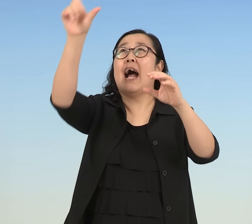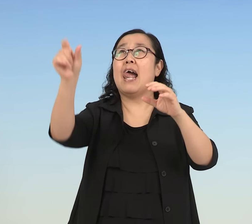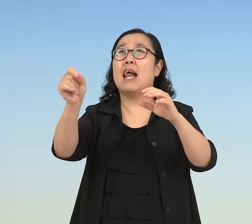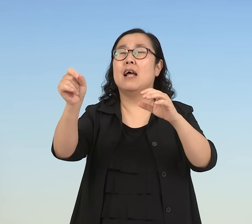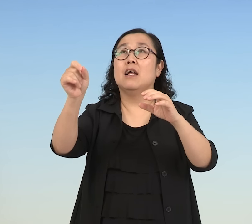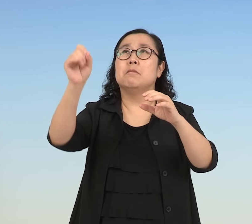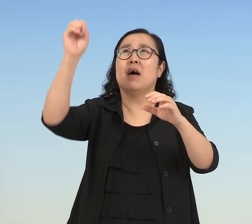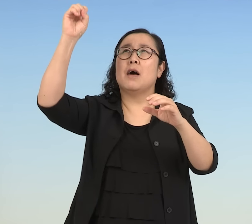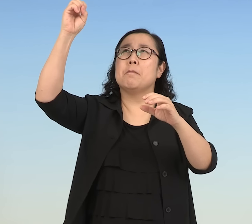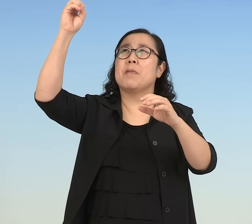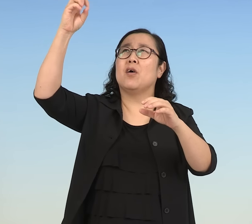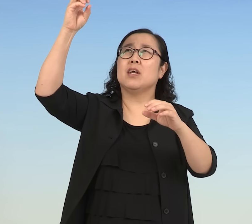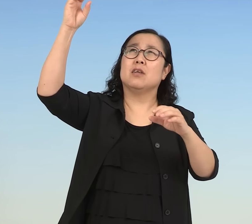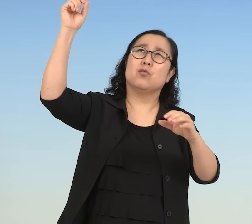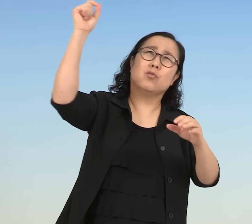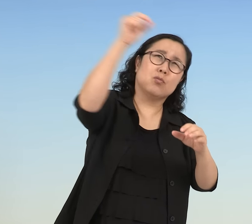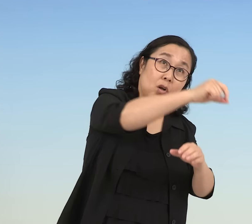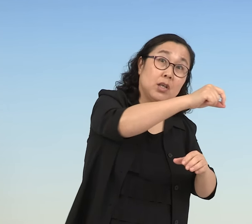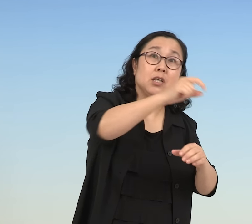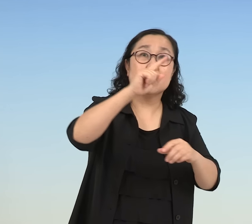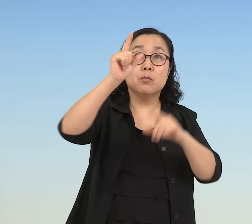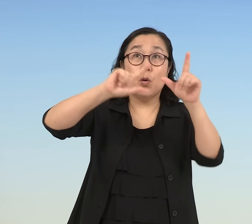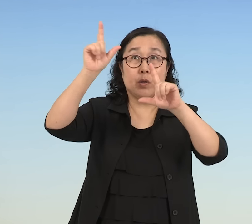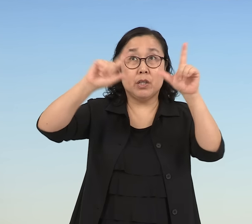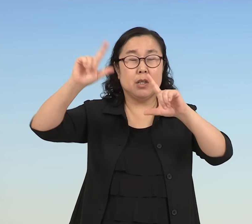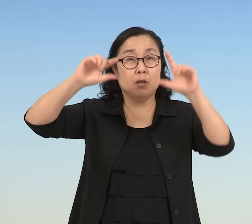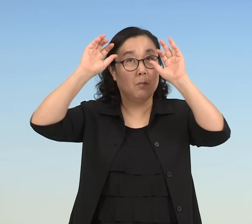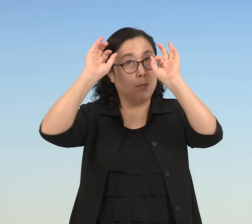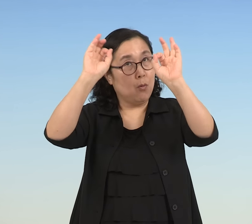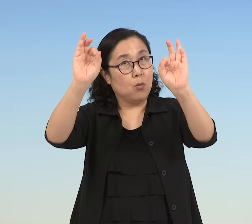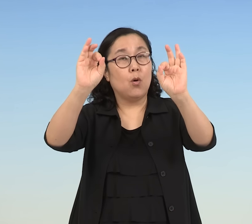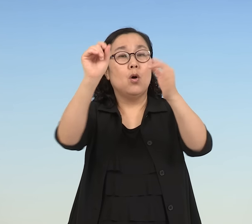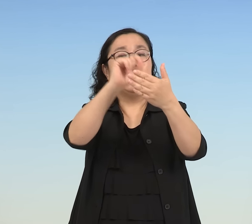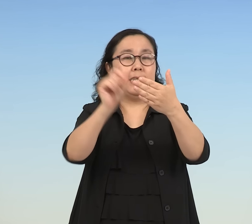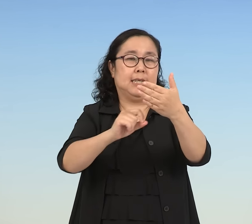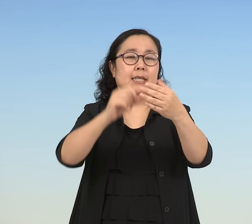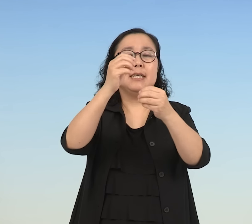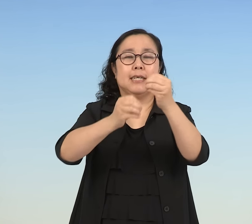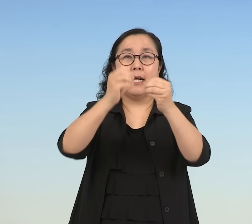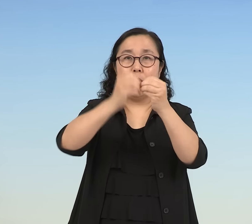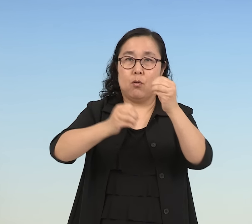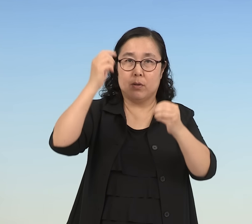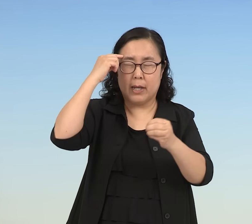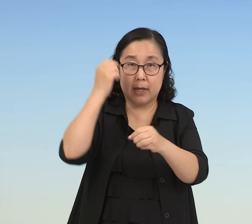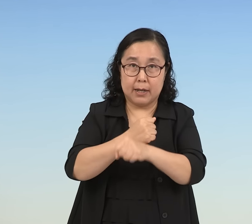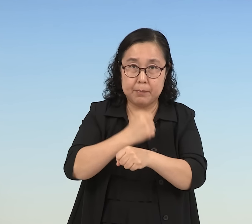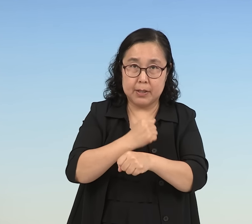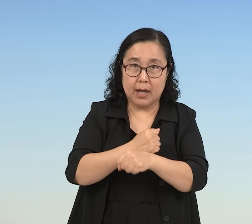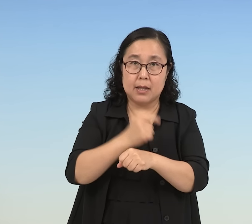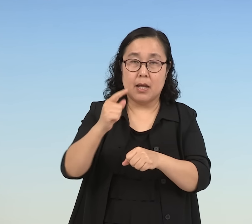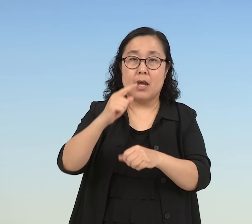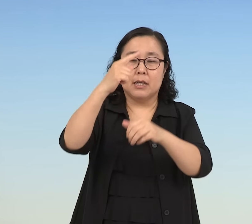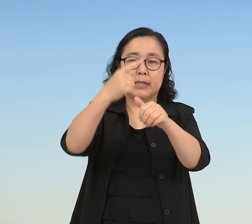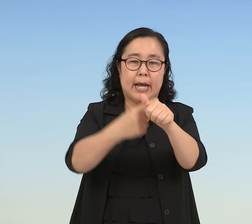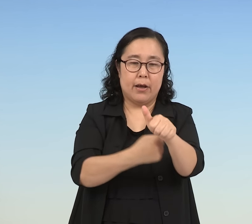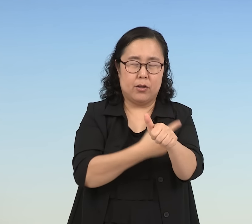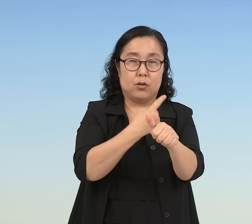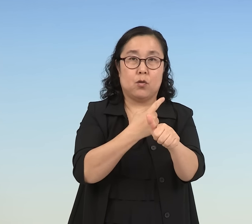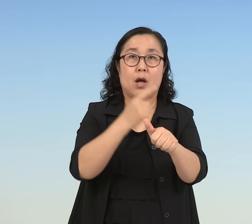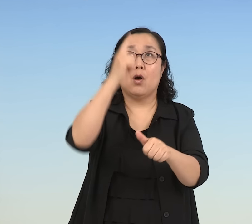그 별똥별, 이런 것들을 기억하면서 쓴 시라고 저는 생각을 해봅니다. 그런데